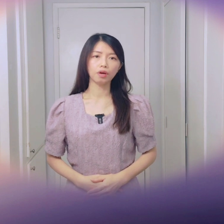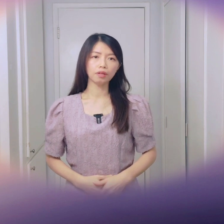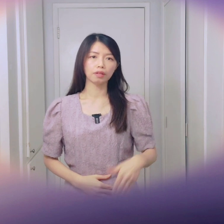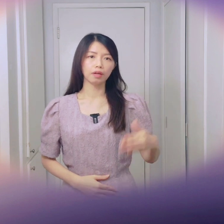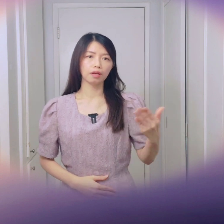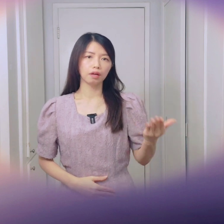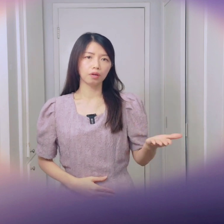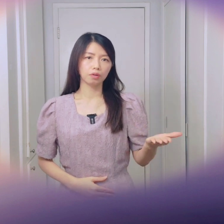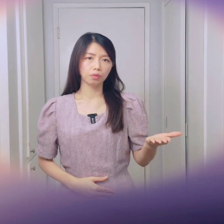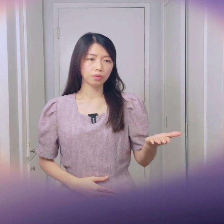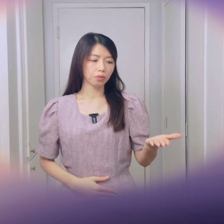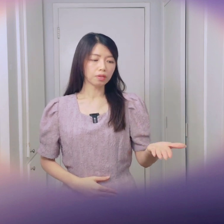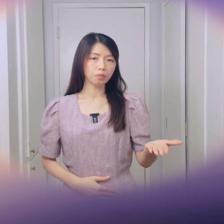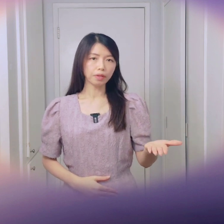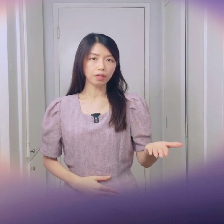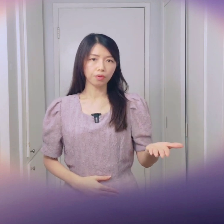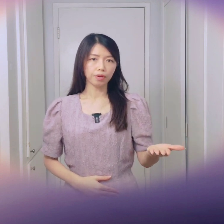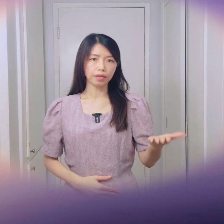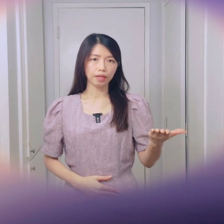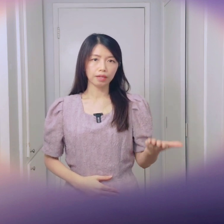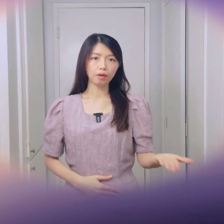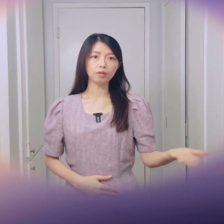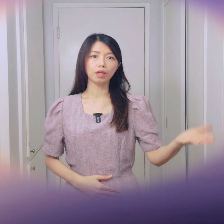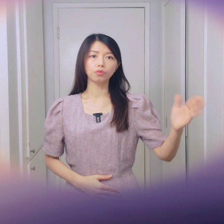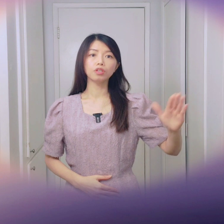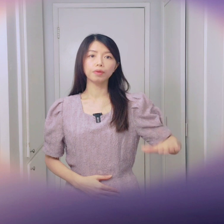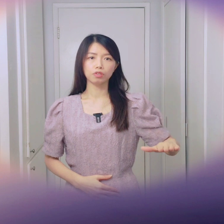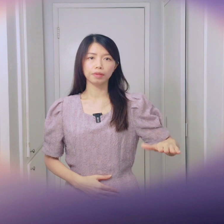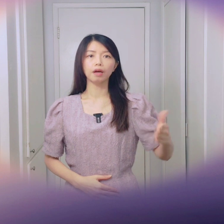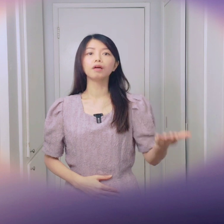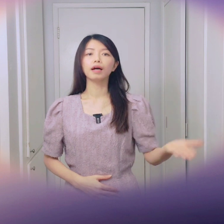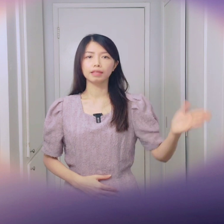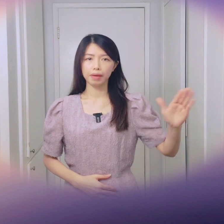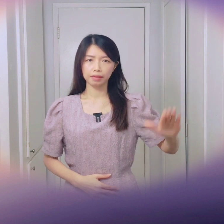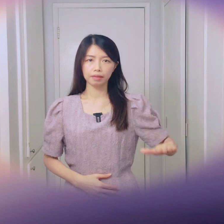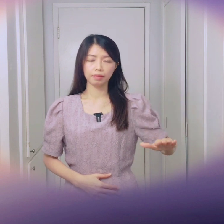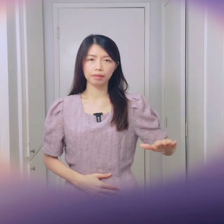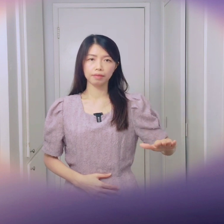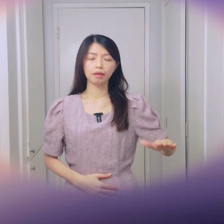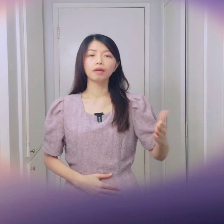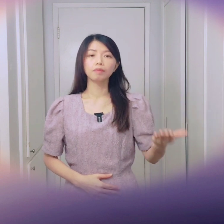뒤에 수어는 오른손을 손바닥을 위로 한 이 상태에서 그대로 뒤집어 주시면 돼요. 하지만